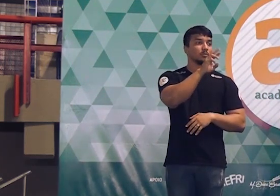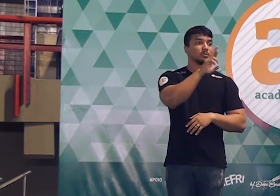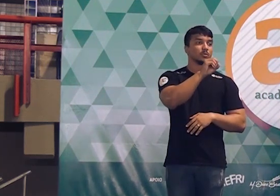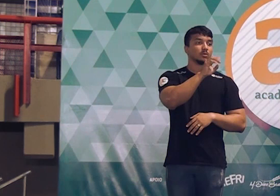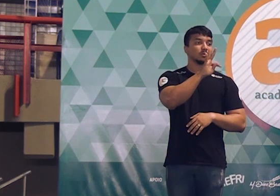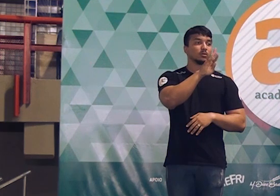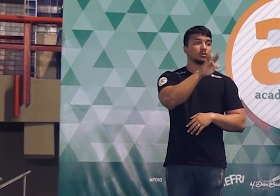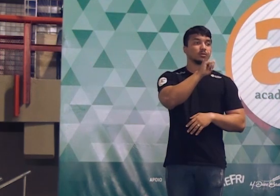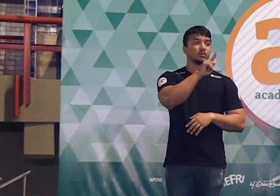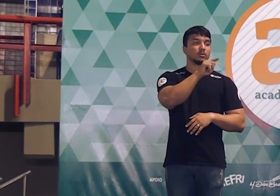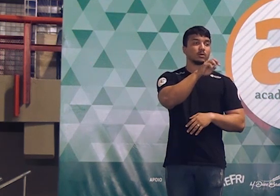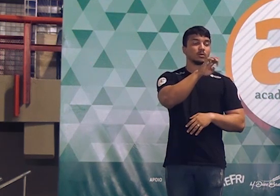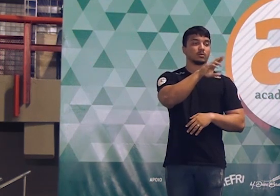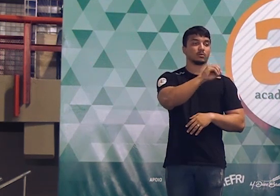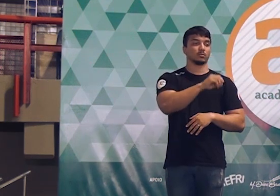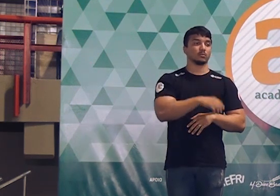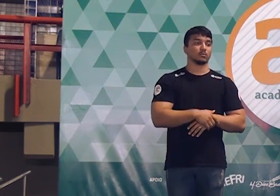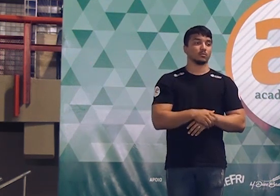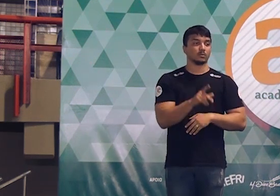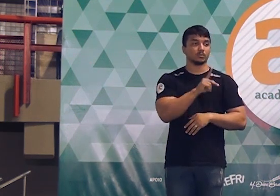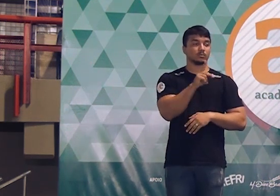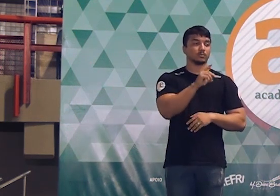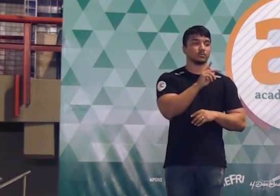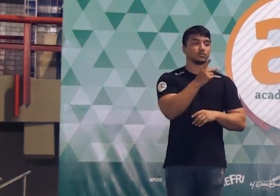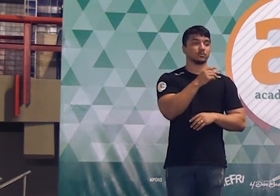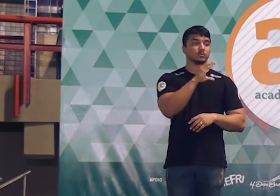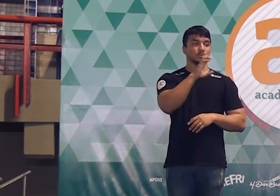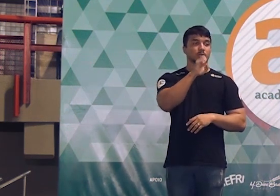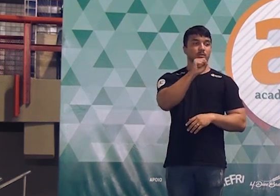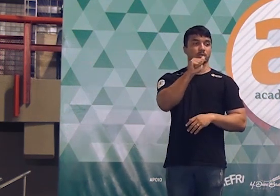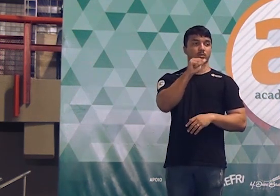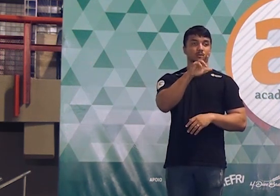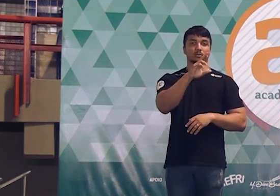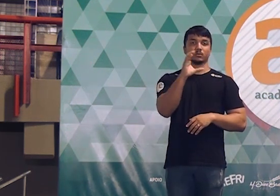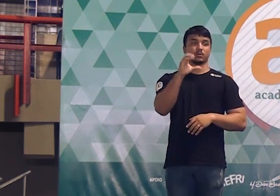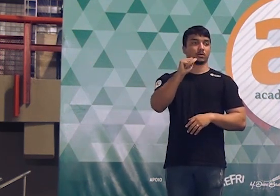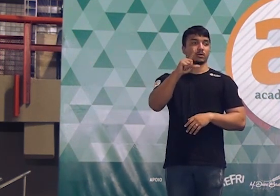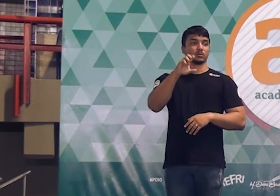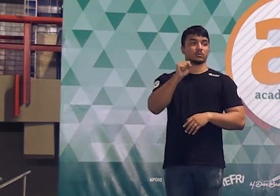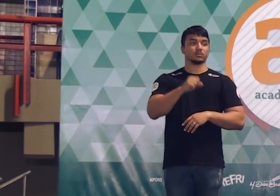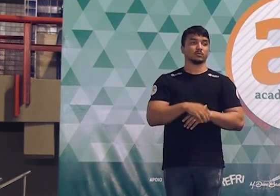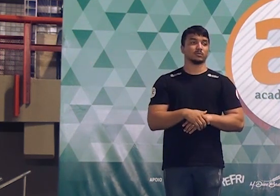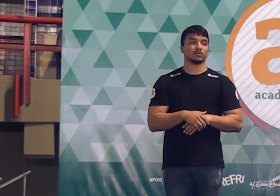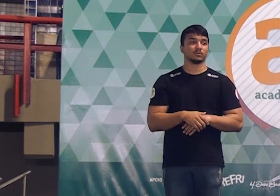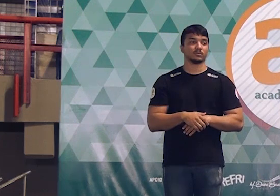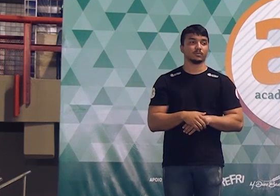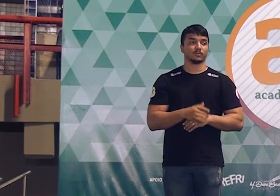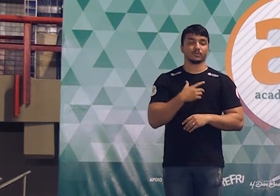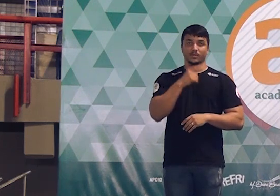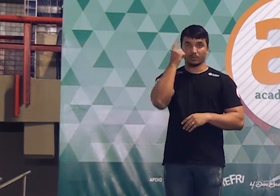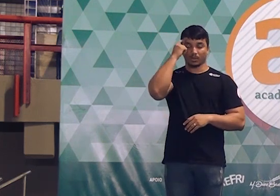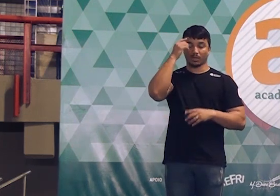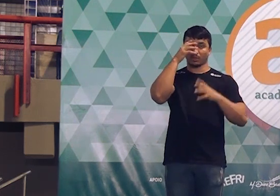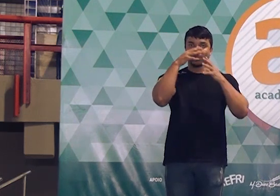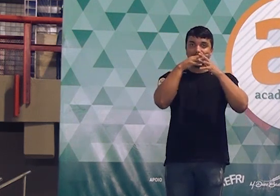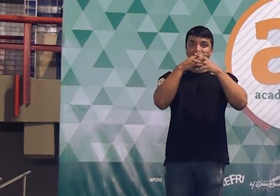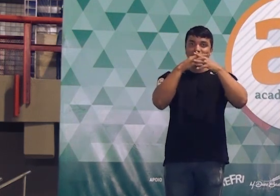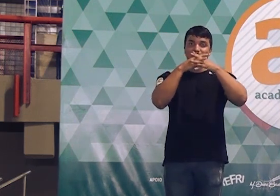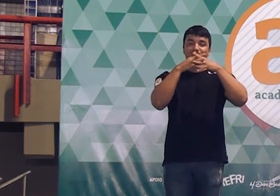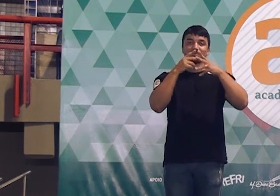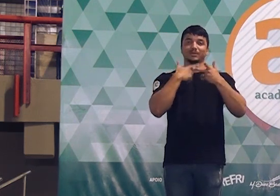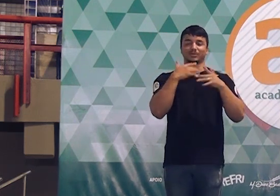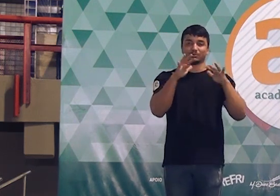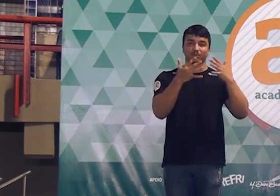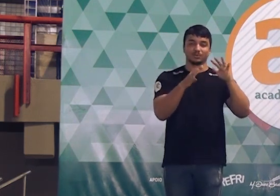Pedro Trigueiro e dá aula para vocês de história lá no César Carlos, não é isso? Ele é meio perturbado. Mais ou menos,